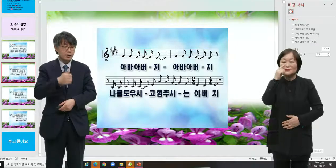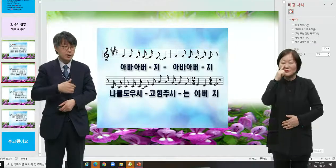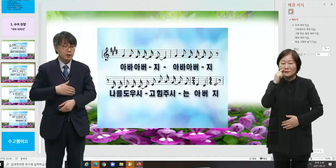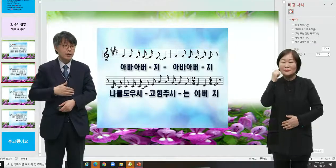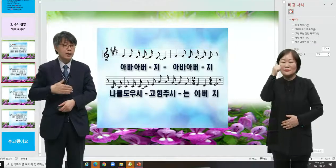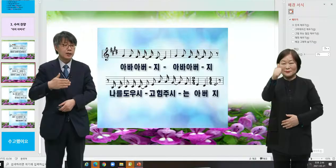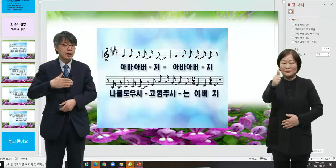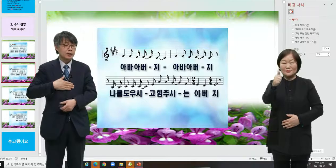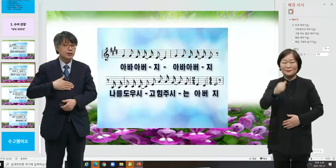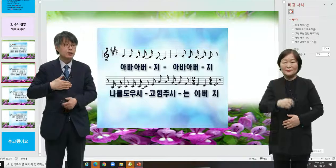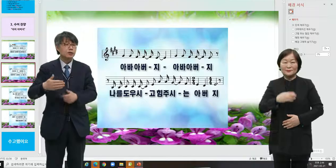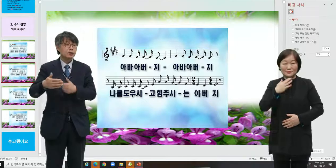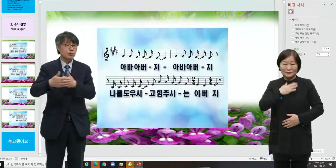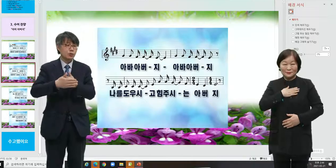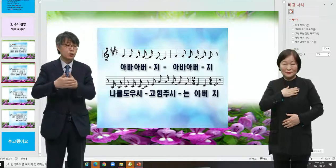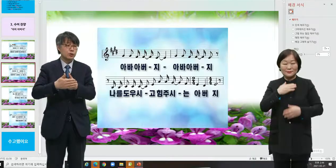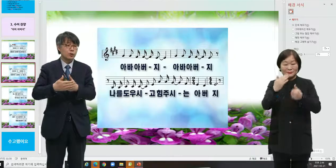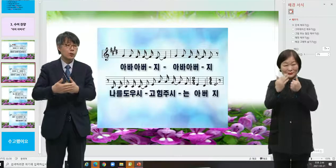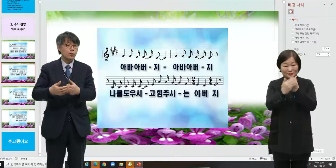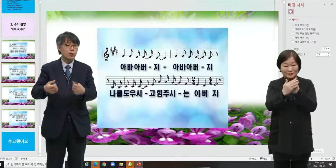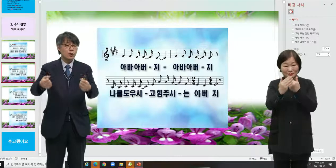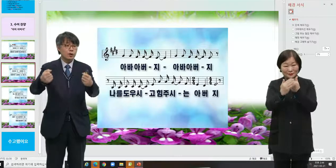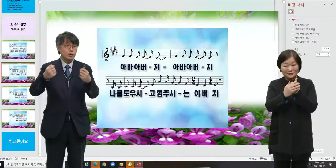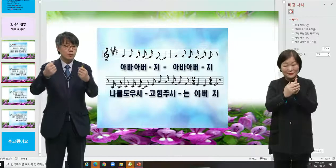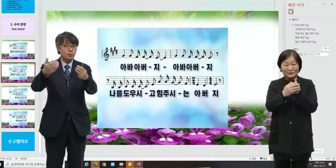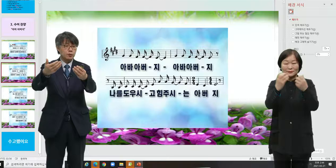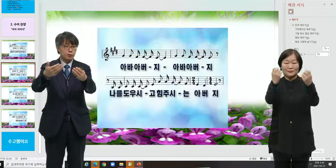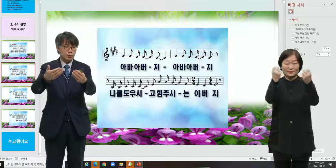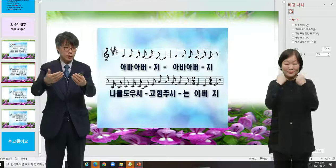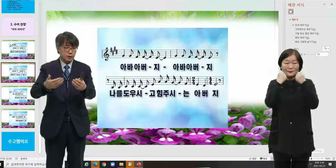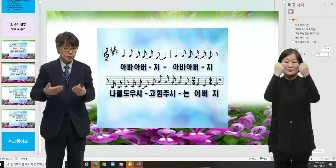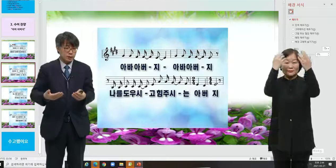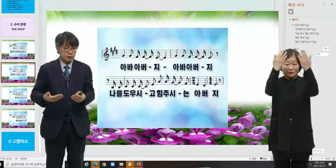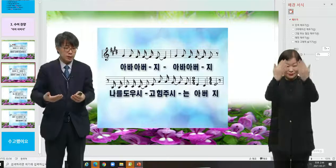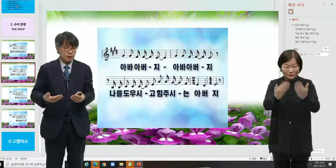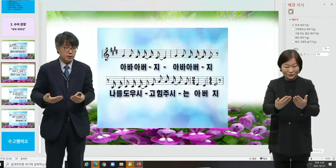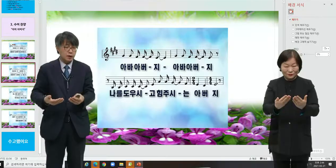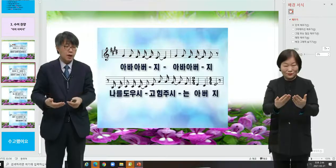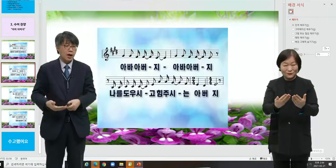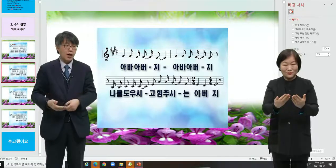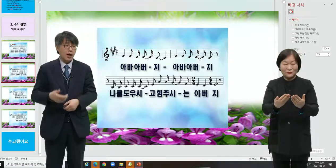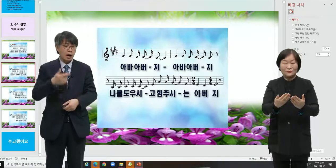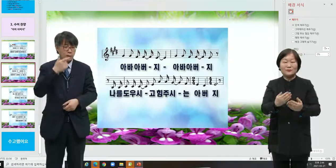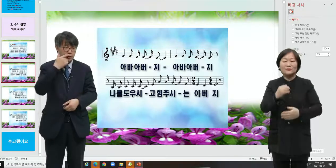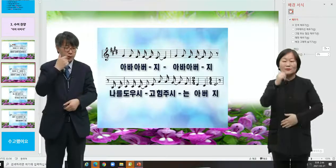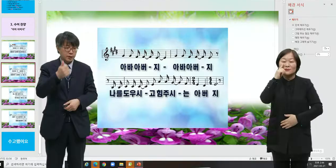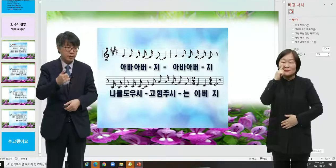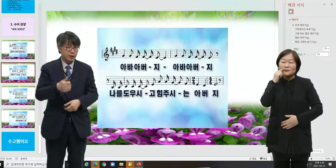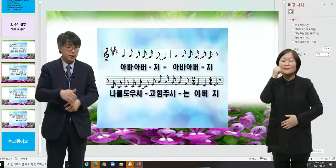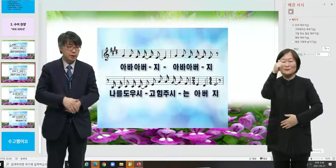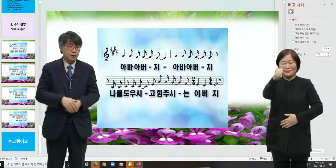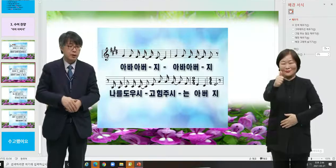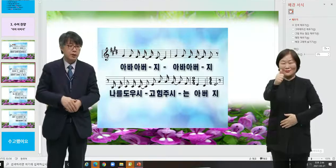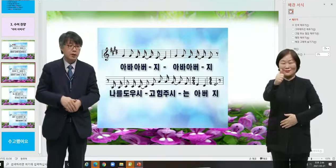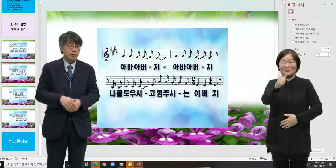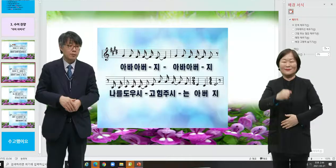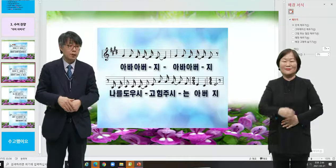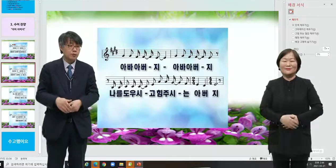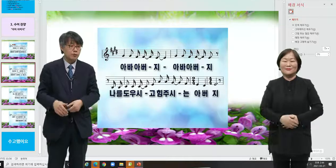아버지 나를 도우시고 힘 주시는 아버지. 그다음에